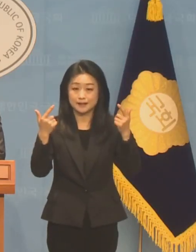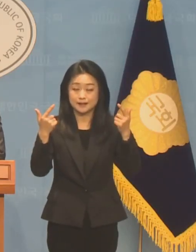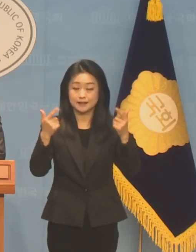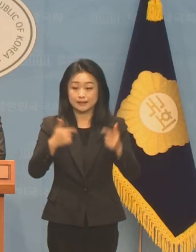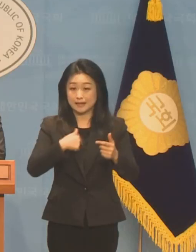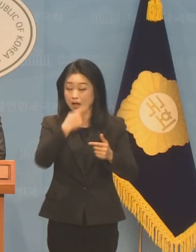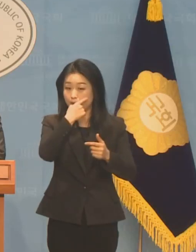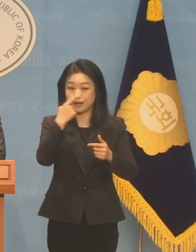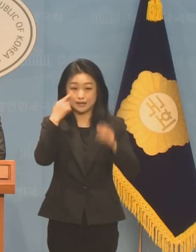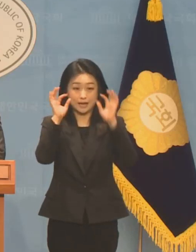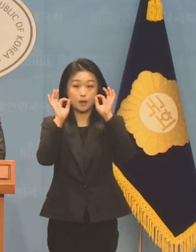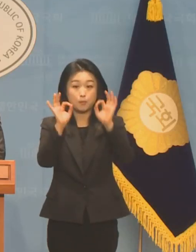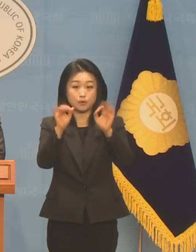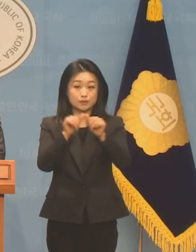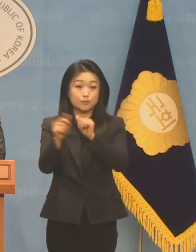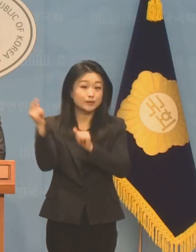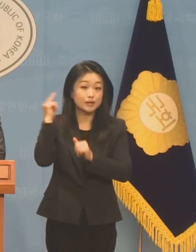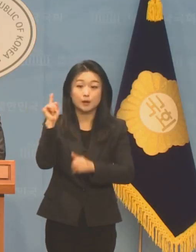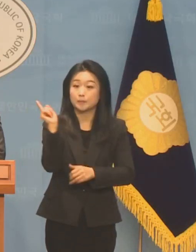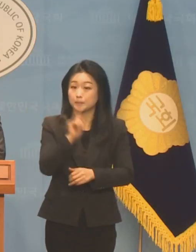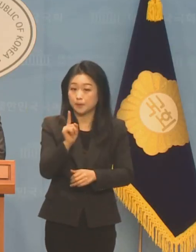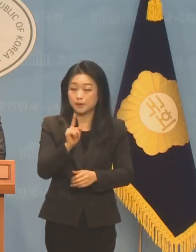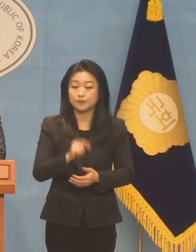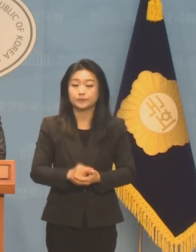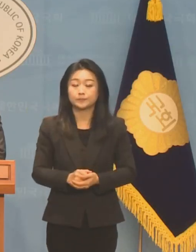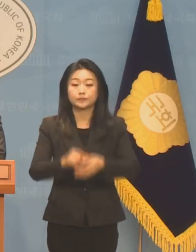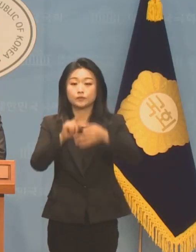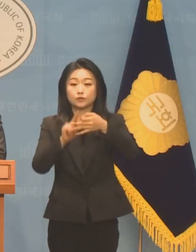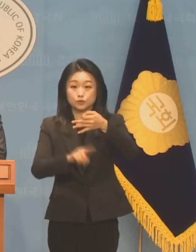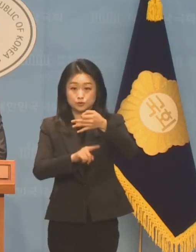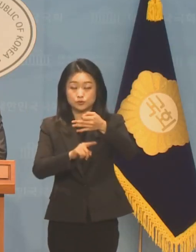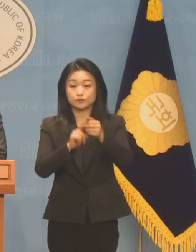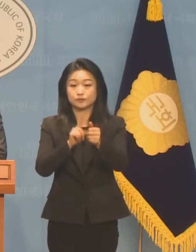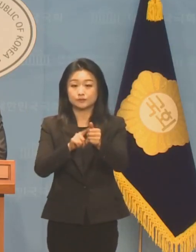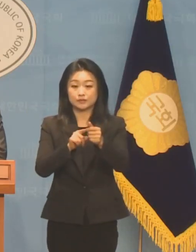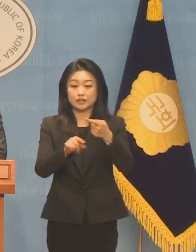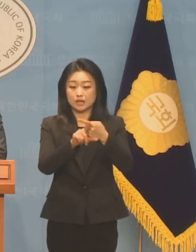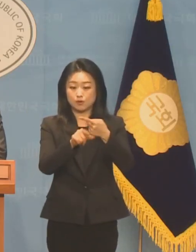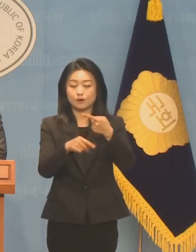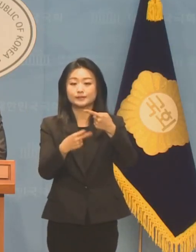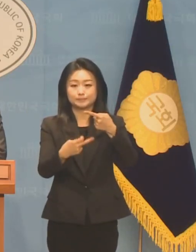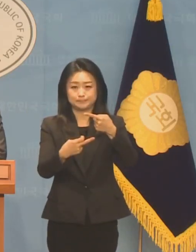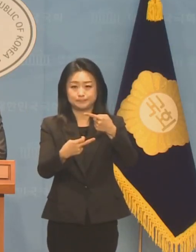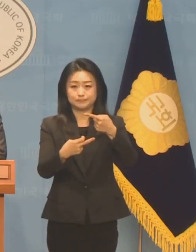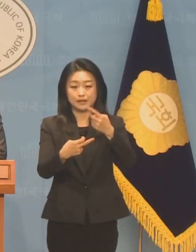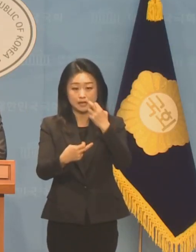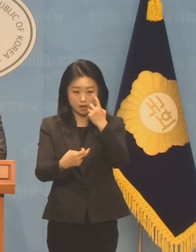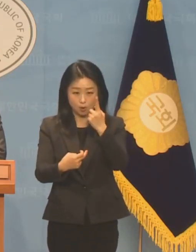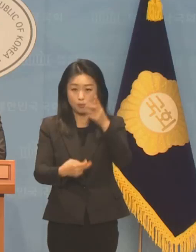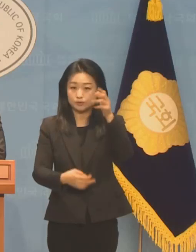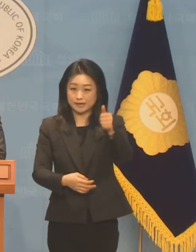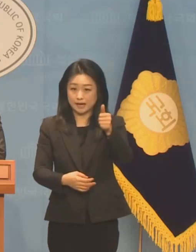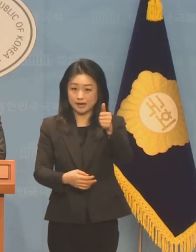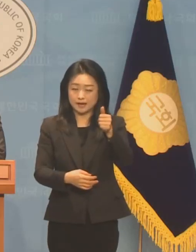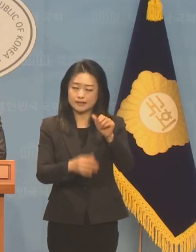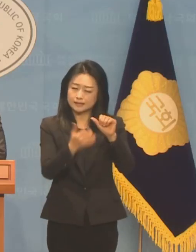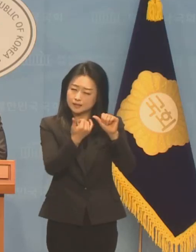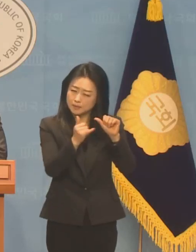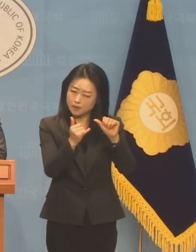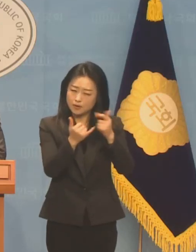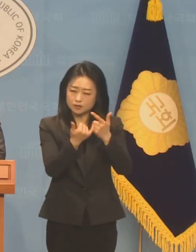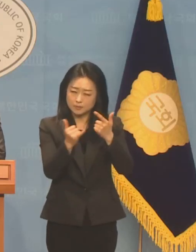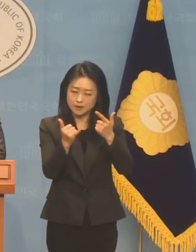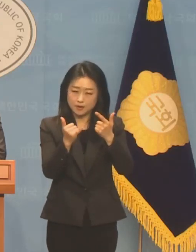제가 확인한 또 다른 제보에 따르면 윤석열 씨는 1월 12일 경호처 간부 5, 6명과